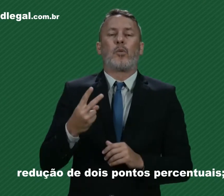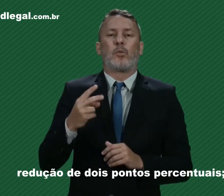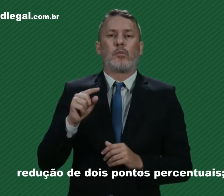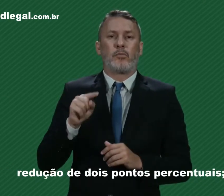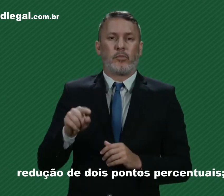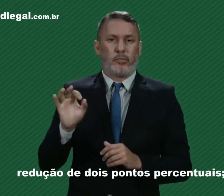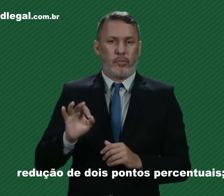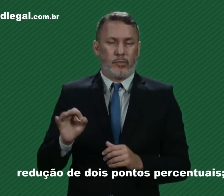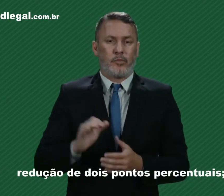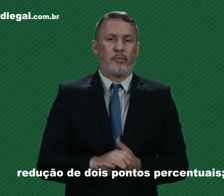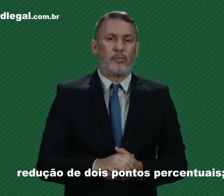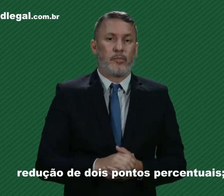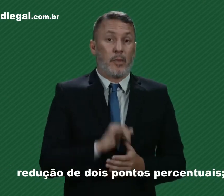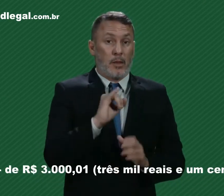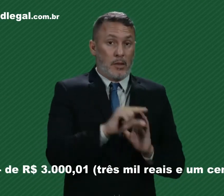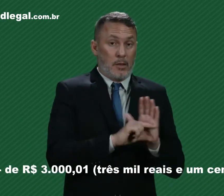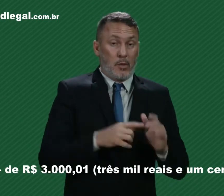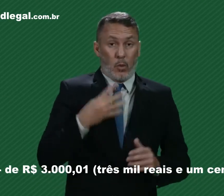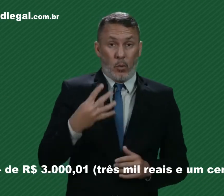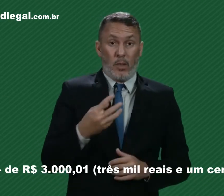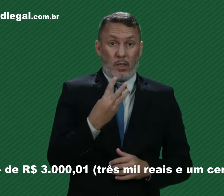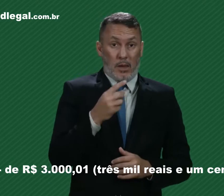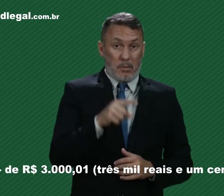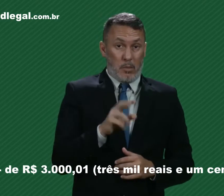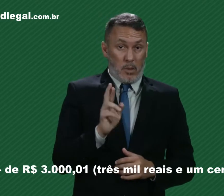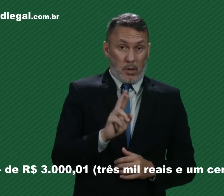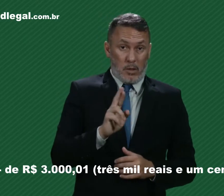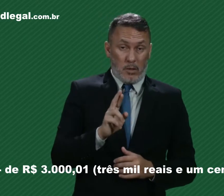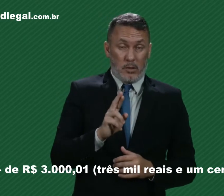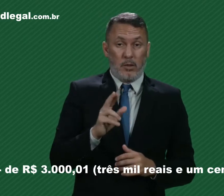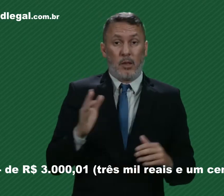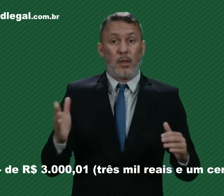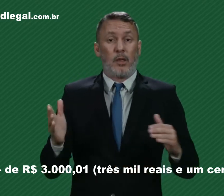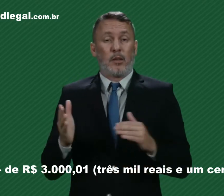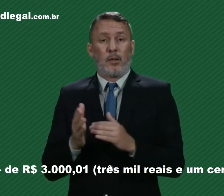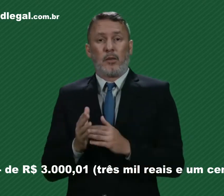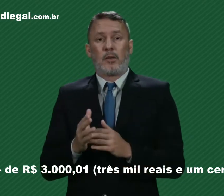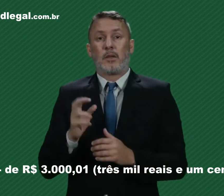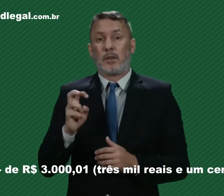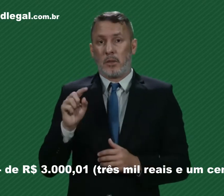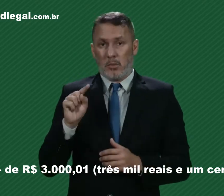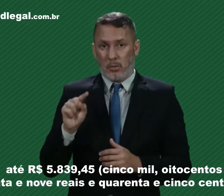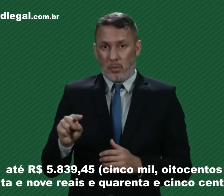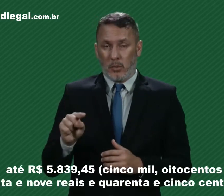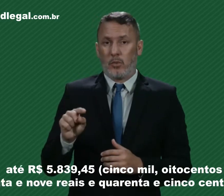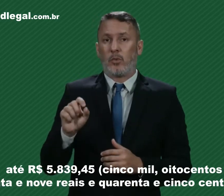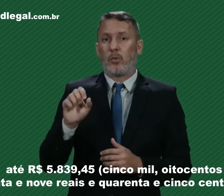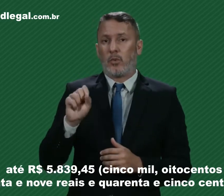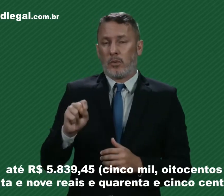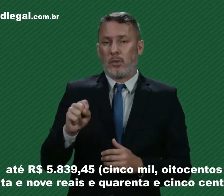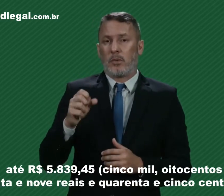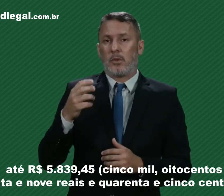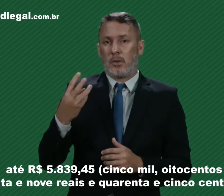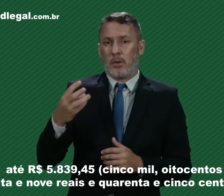de 2 pontos percentuais. Inciso 4. De R$ 3.001 até R$